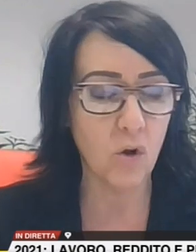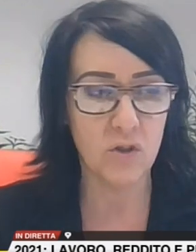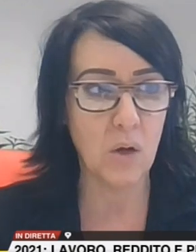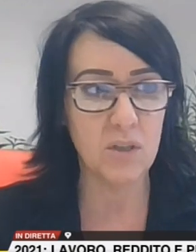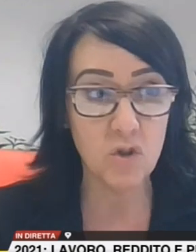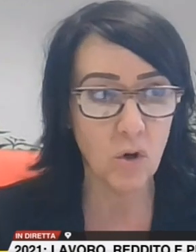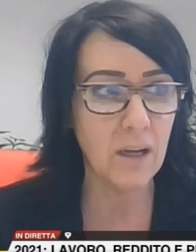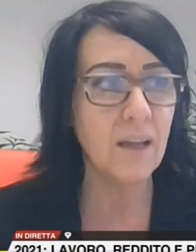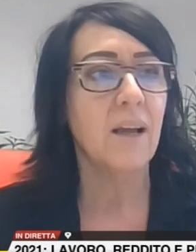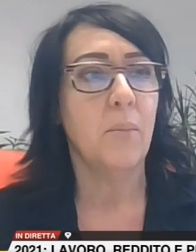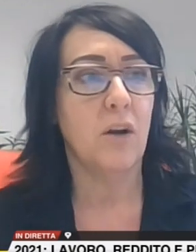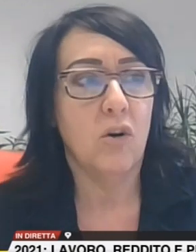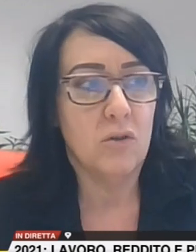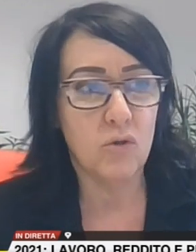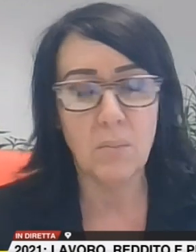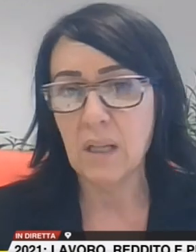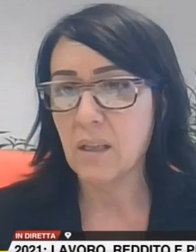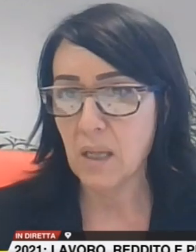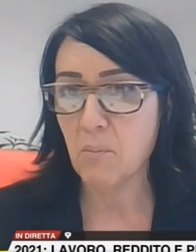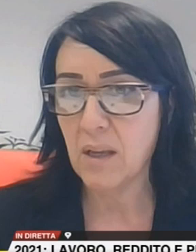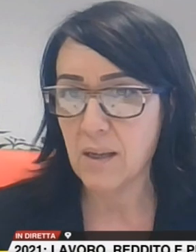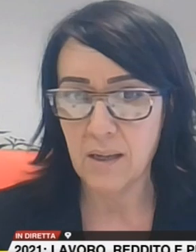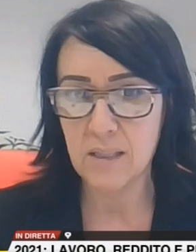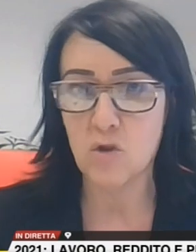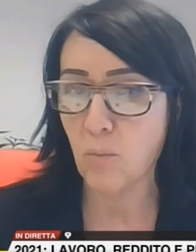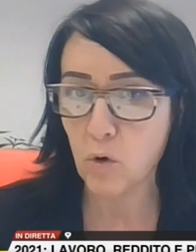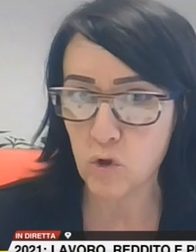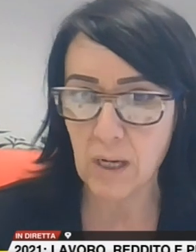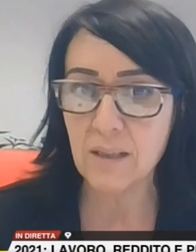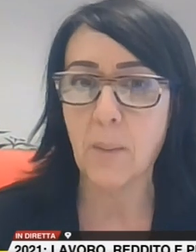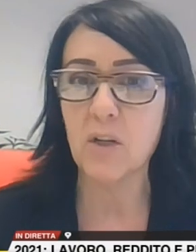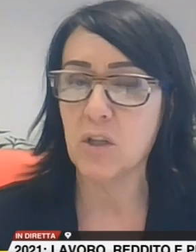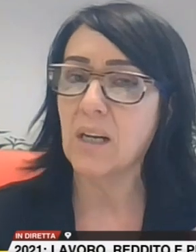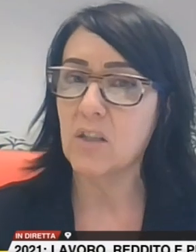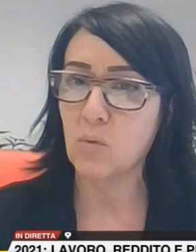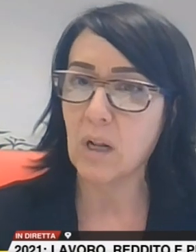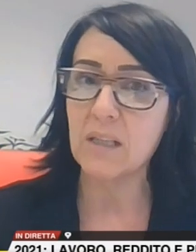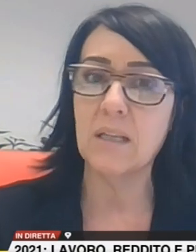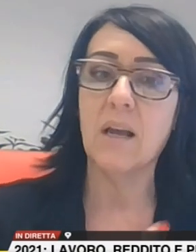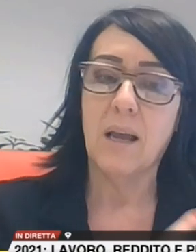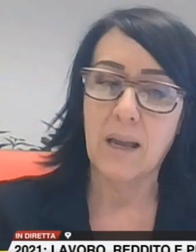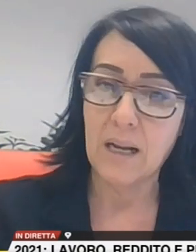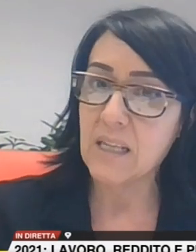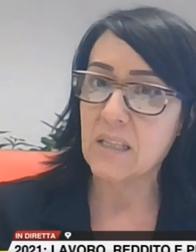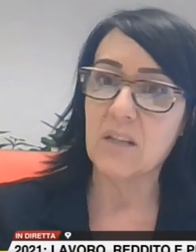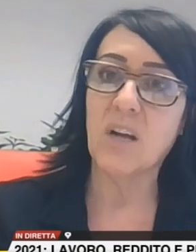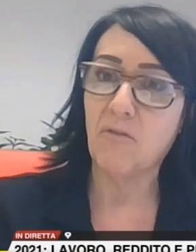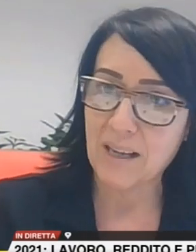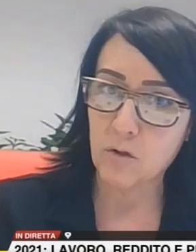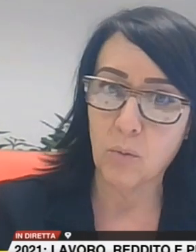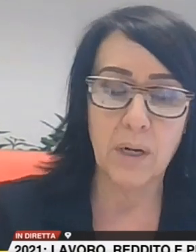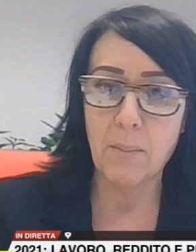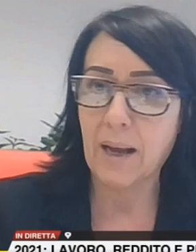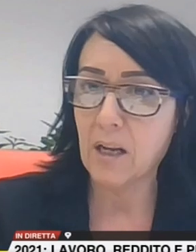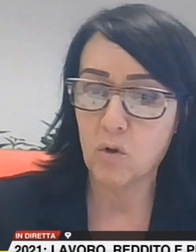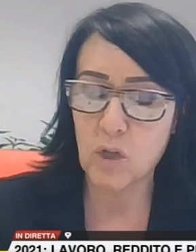la cosa in questi giorni, però giustamente i tempi si sono molto stretti, a prescindere che si utilizzi l'ISE già